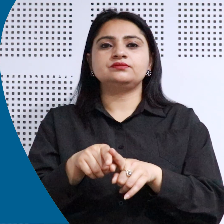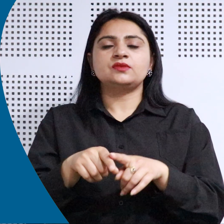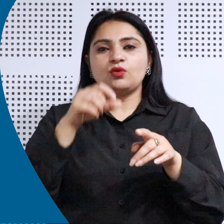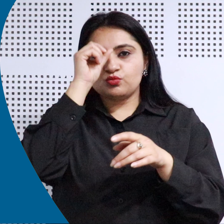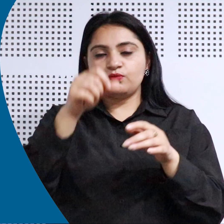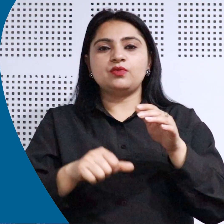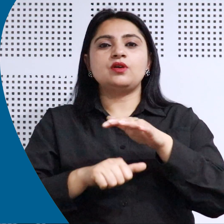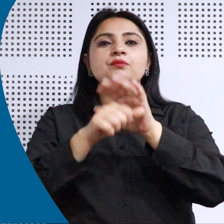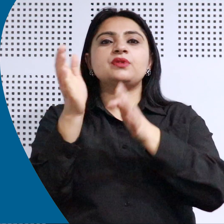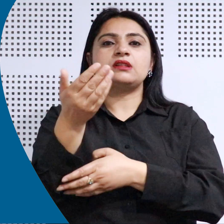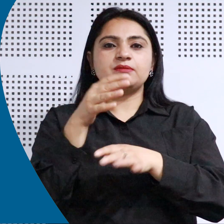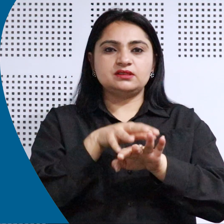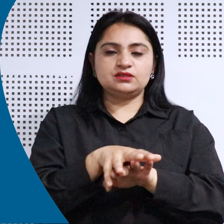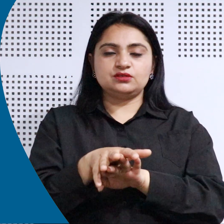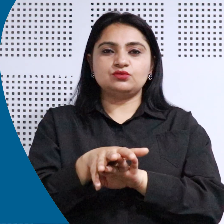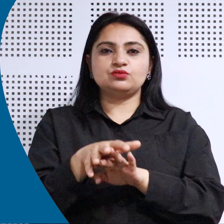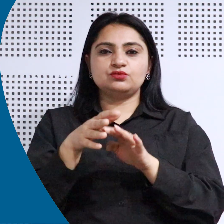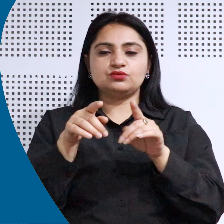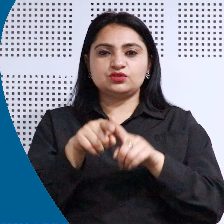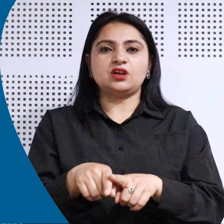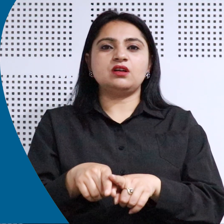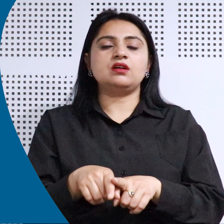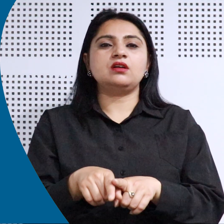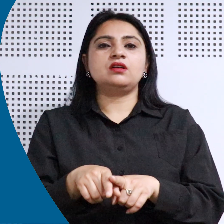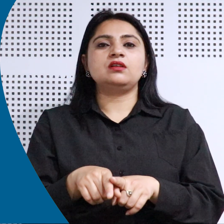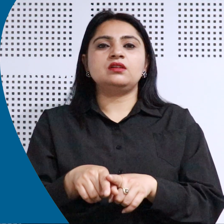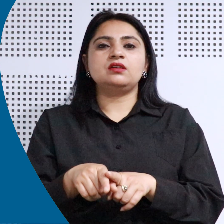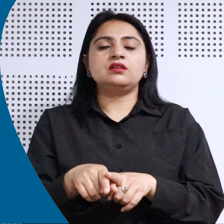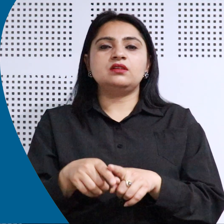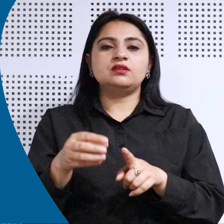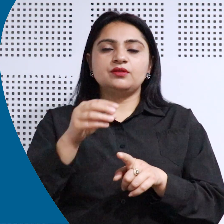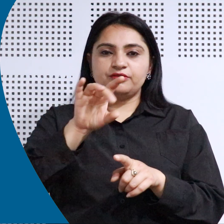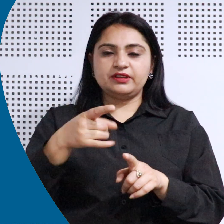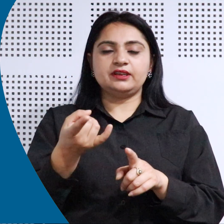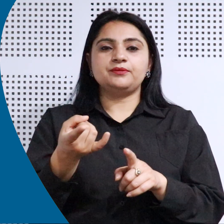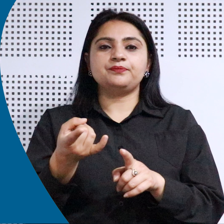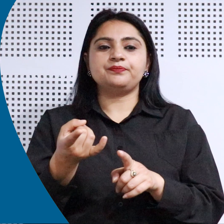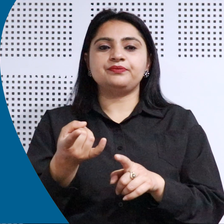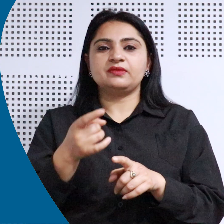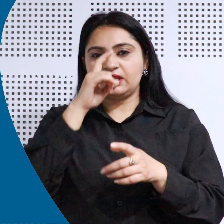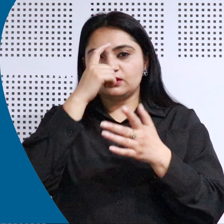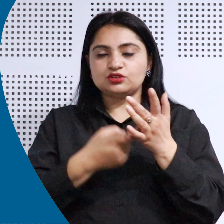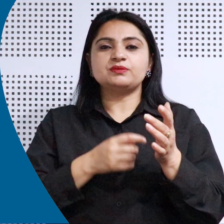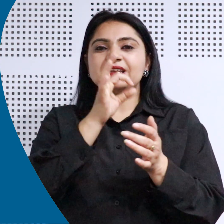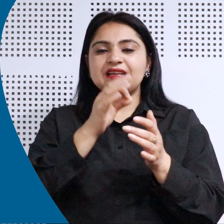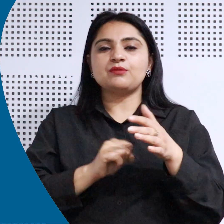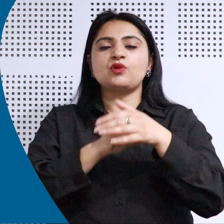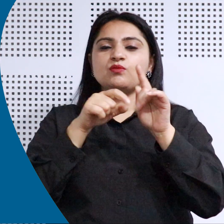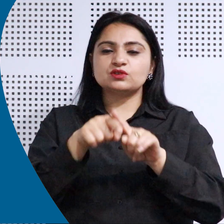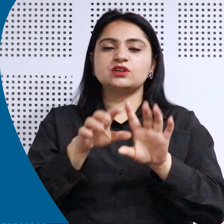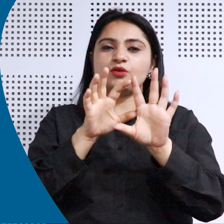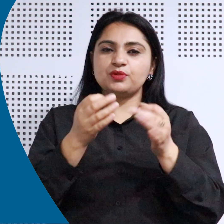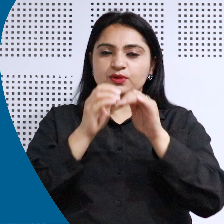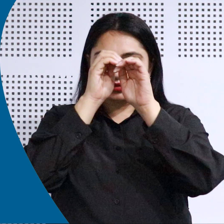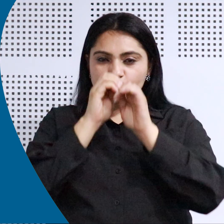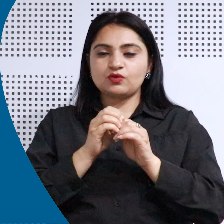प्रधानमन्त्रीज्यूहरूसँग चाहिँ, त्यसपछि ट्रेड युनियनका साथीहरूसँग, त्यसपछि संवैधानिक निकायका प्रमुखसँग, विभिन्न